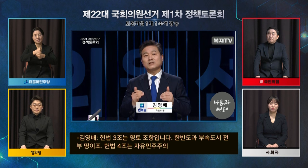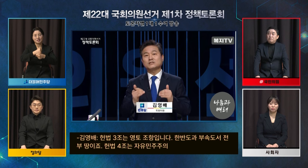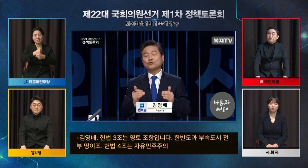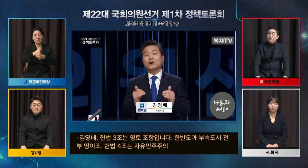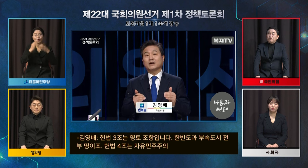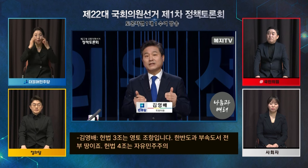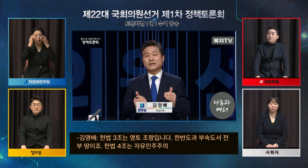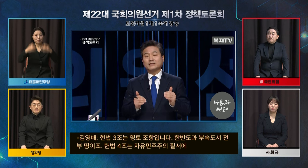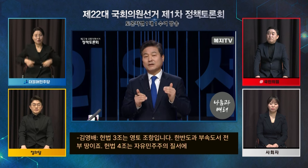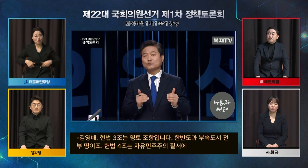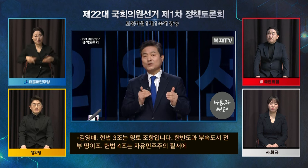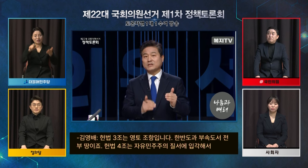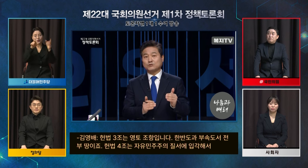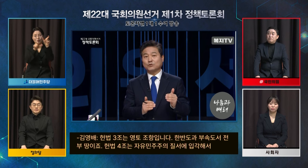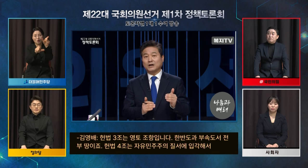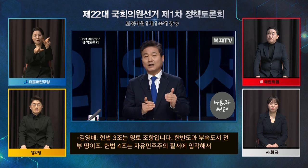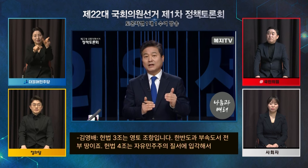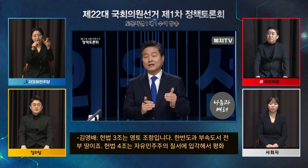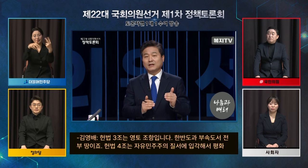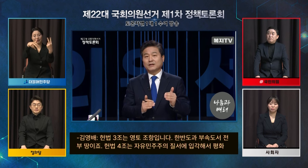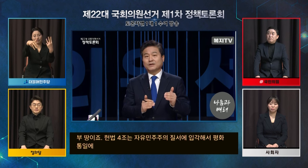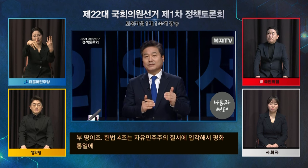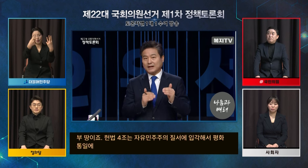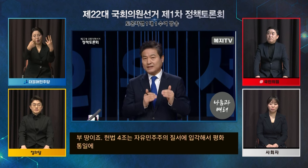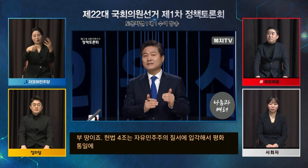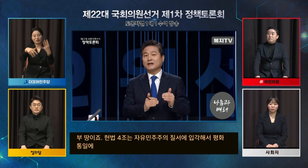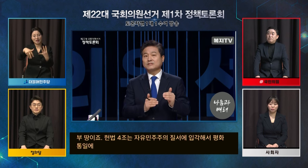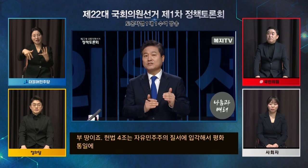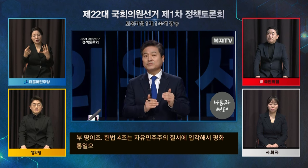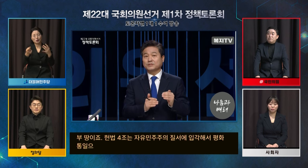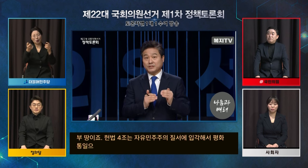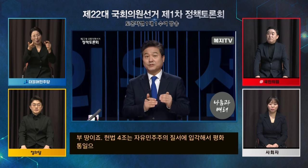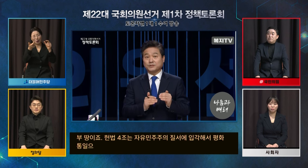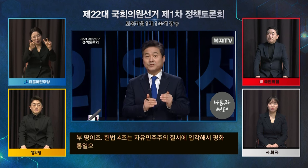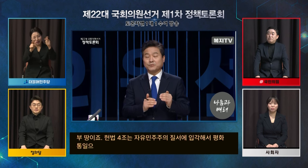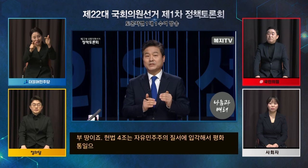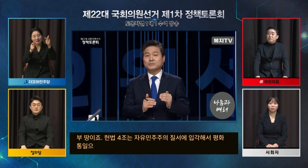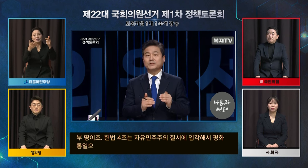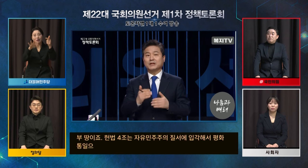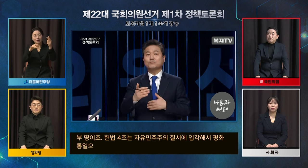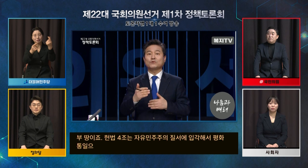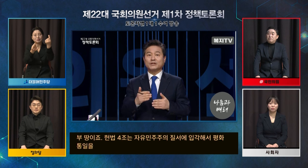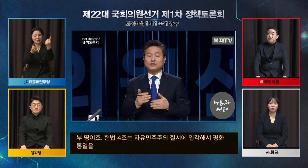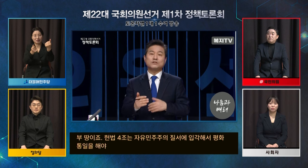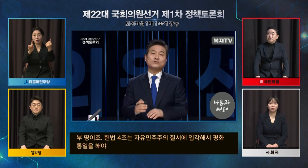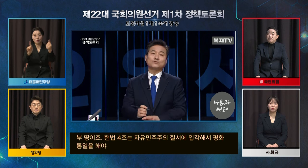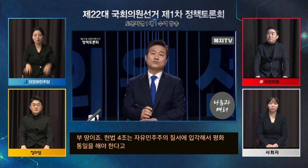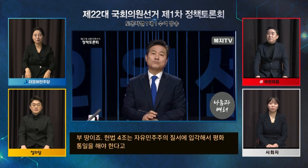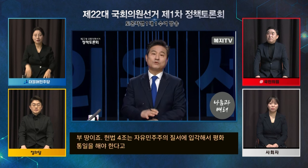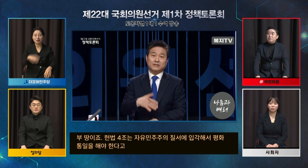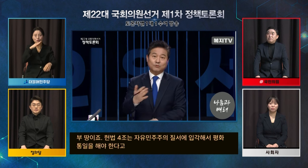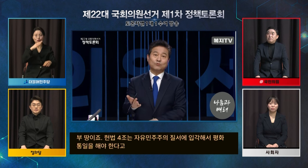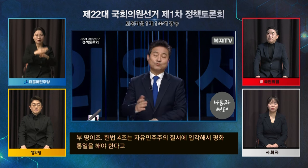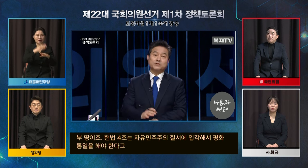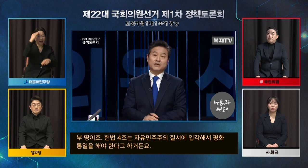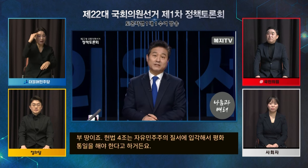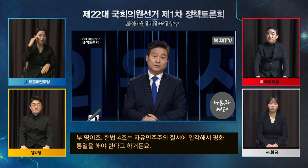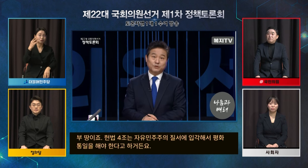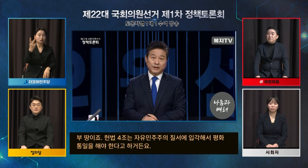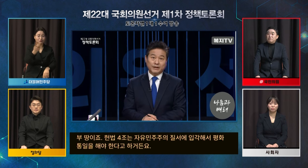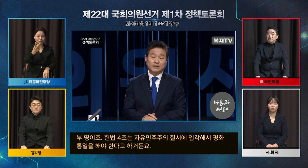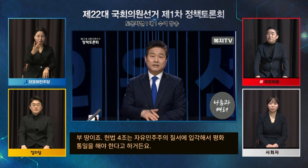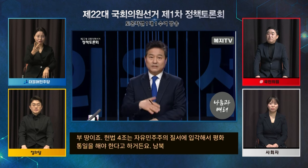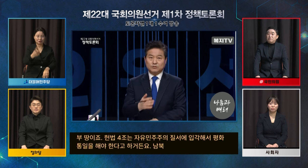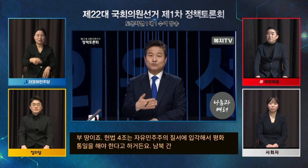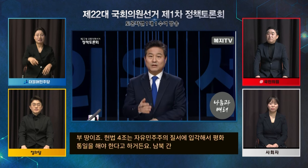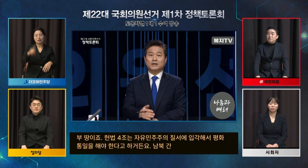이 두 가지 조항이 3조와 4조가 약간 다른 측면이거든요. 왜냐하면 남북 간이 현실적으로 정부가 따로 존재하기